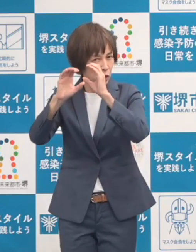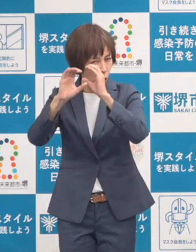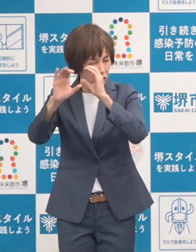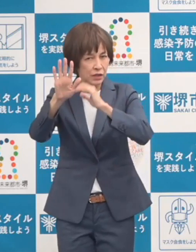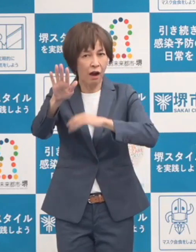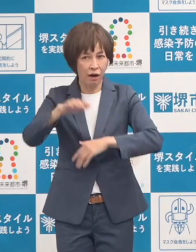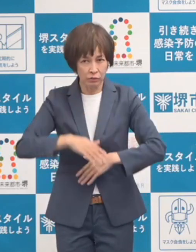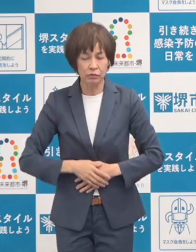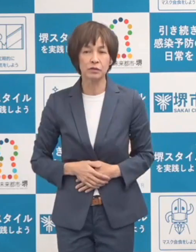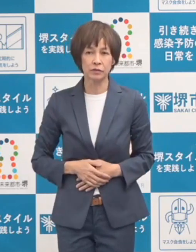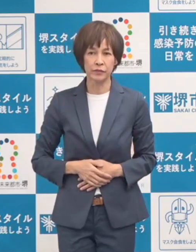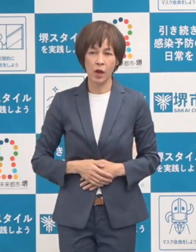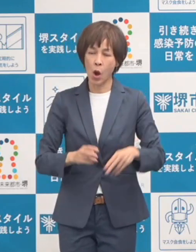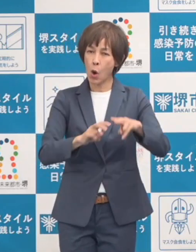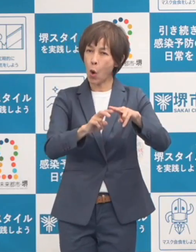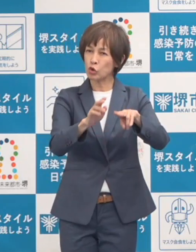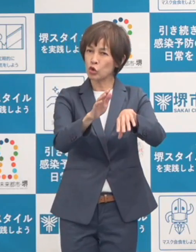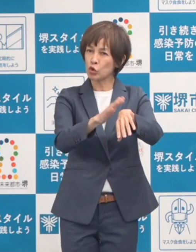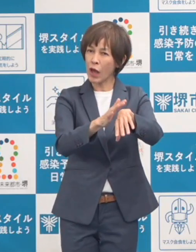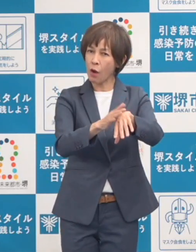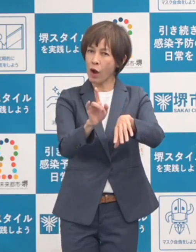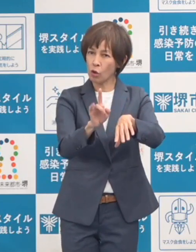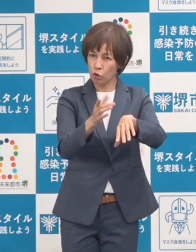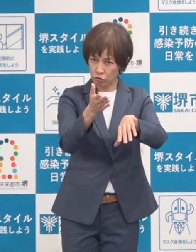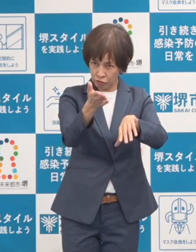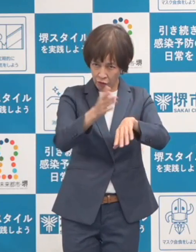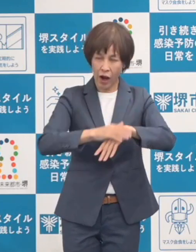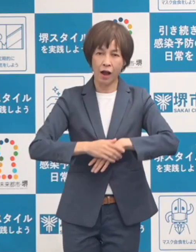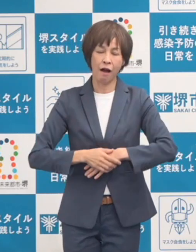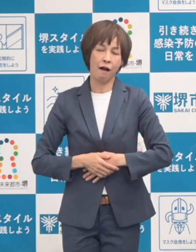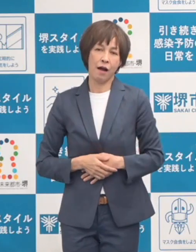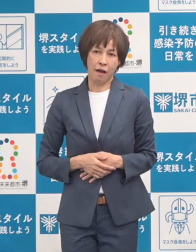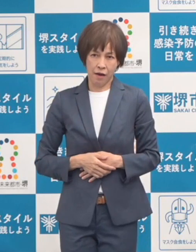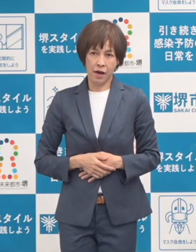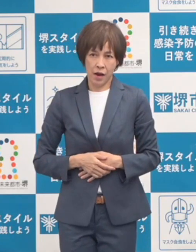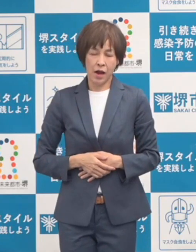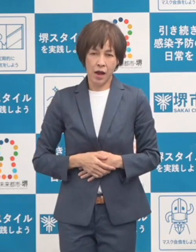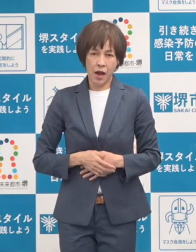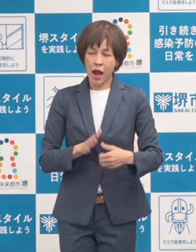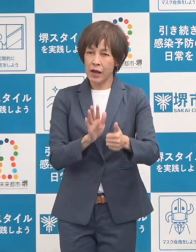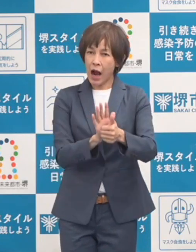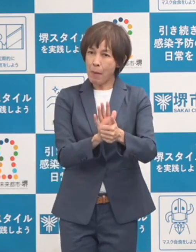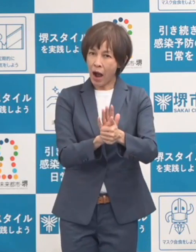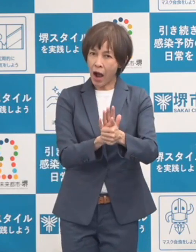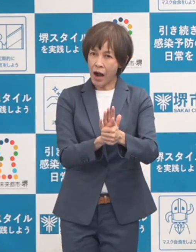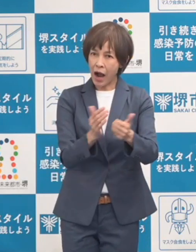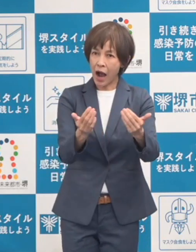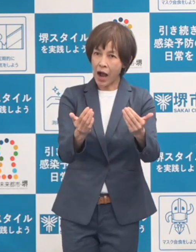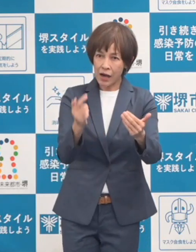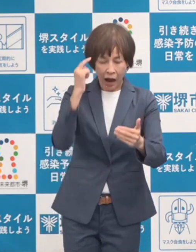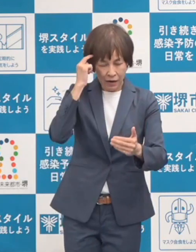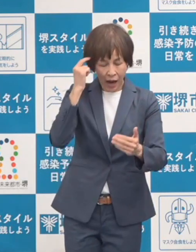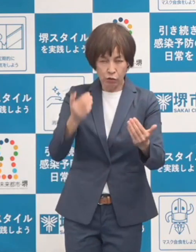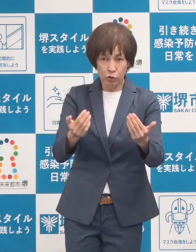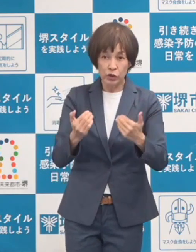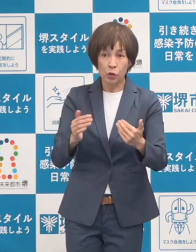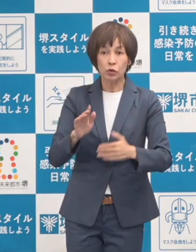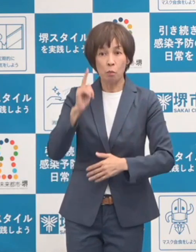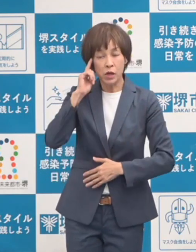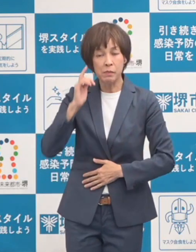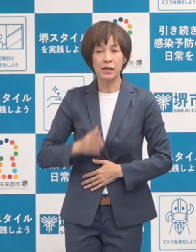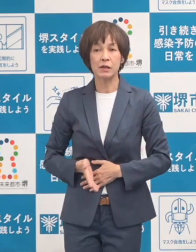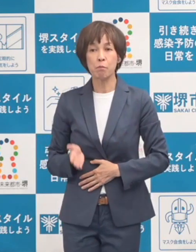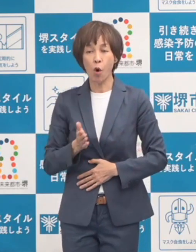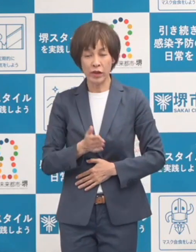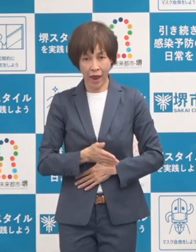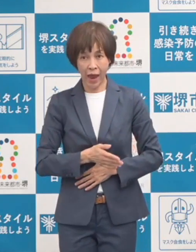その通勤手段を持たせていくのか、カバーしていくのかということは必要かと思っています。で、一方で堺